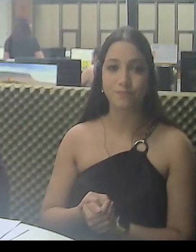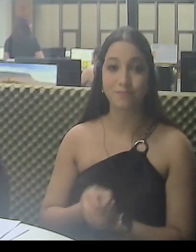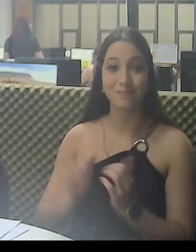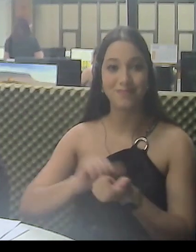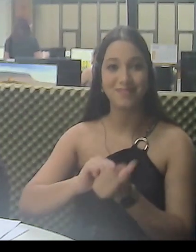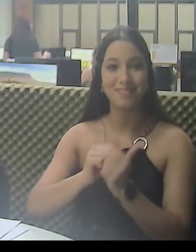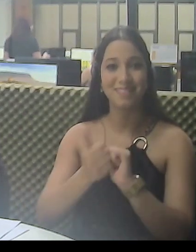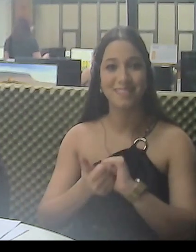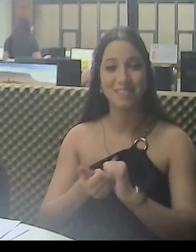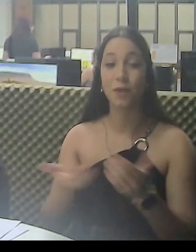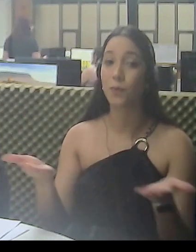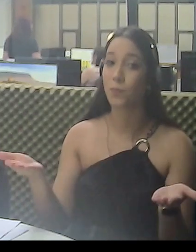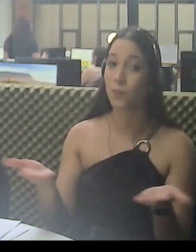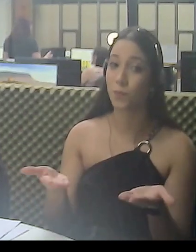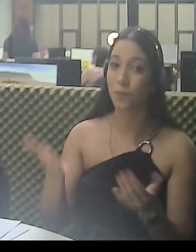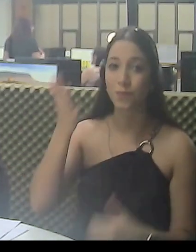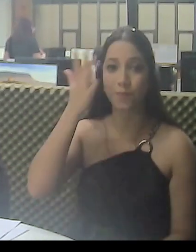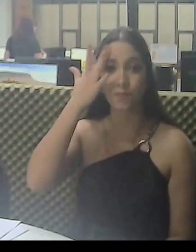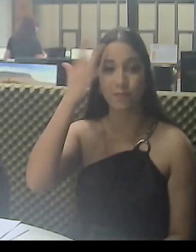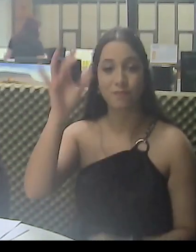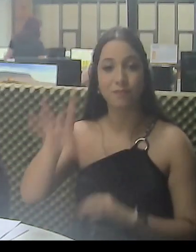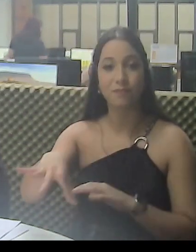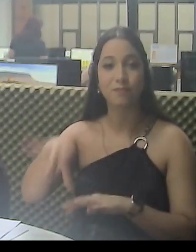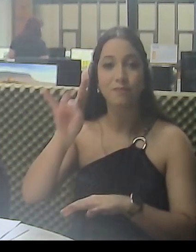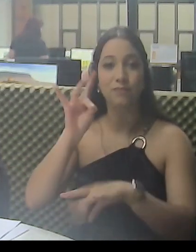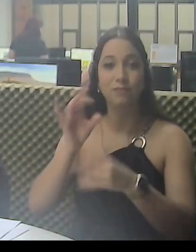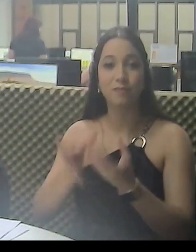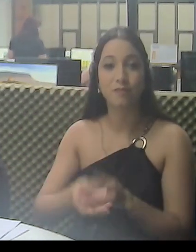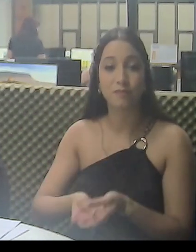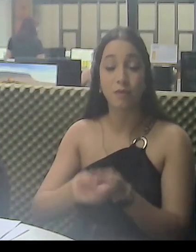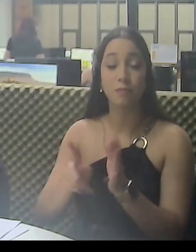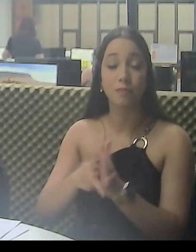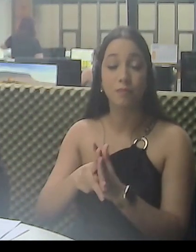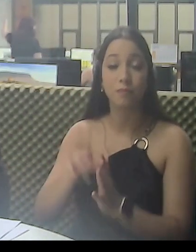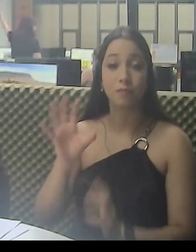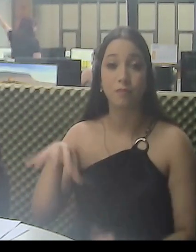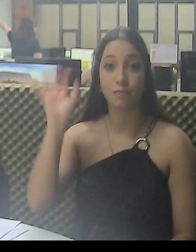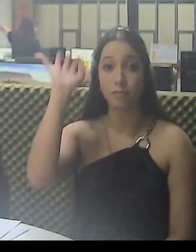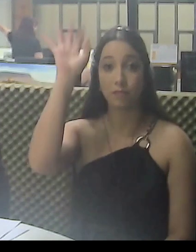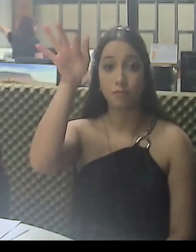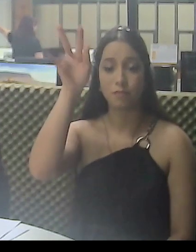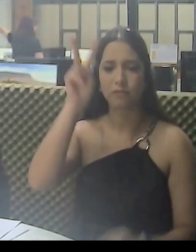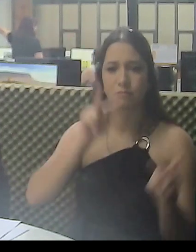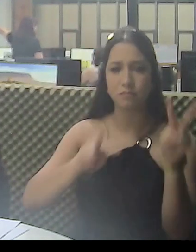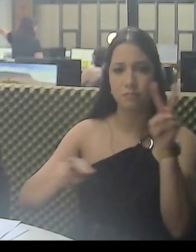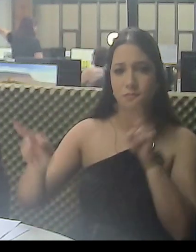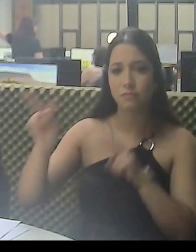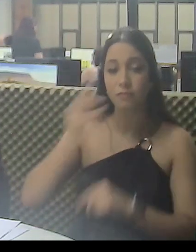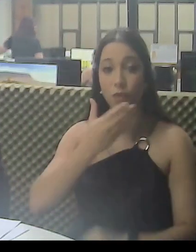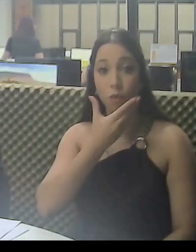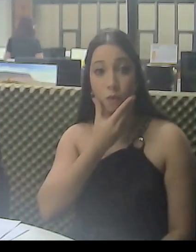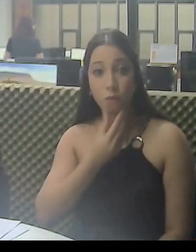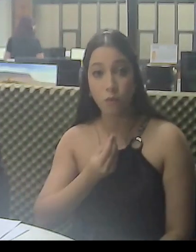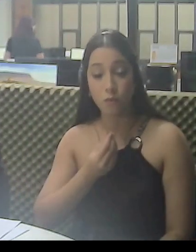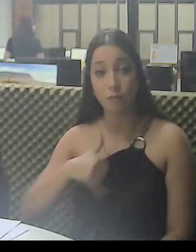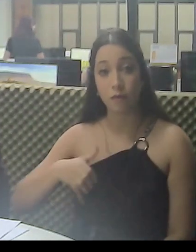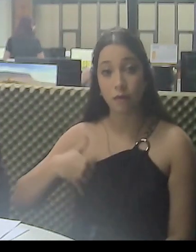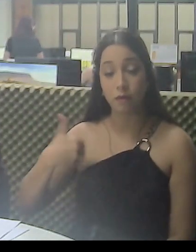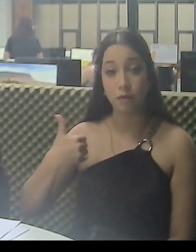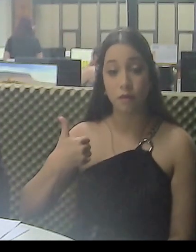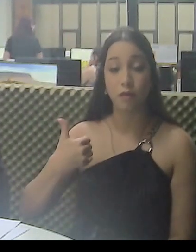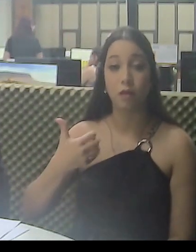Esporte. Hoje e amanhã tem seletivas de basquete da FUTEL. As avaliações do masculino para nascidos